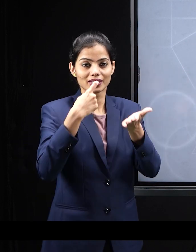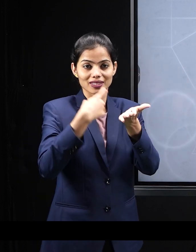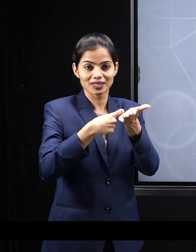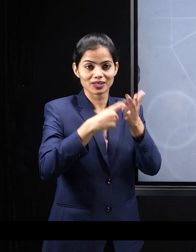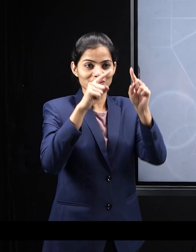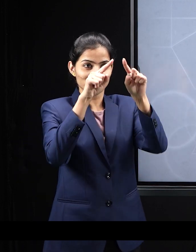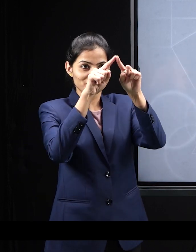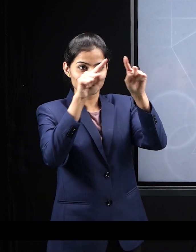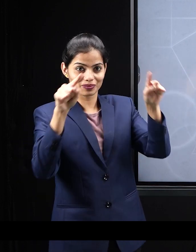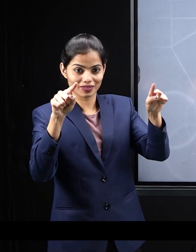రాంబస్,